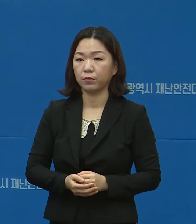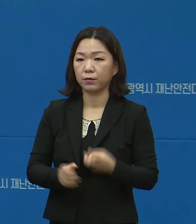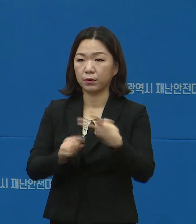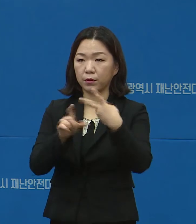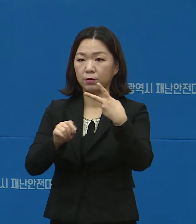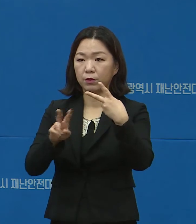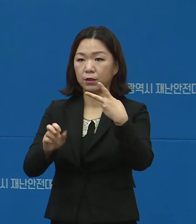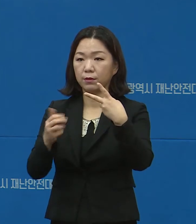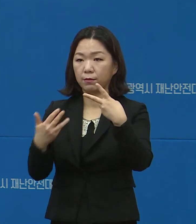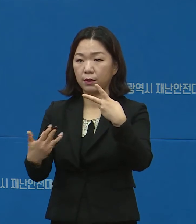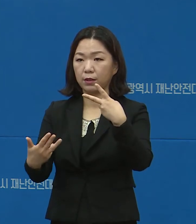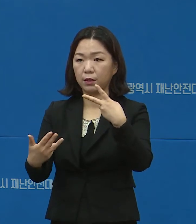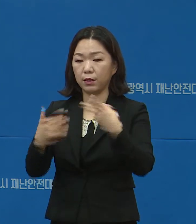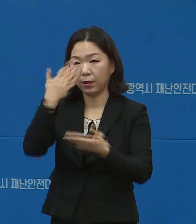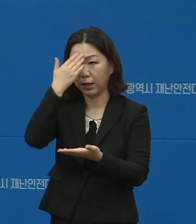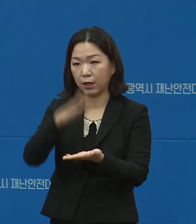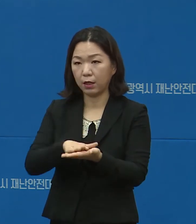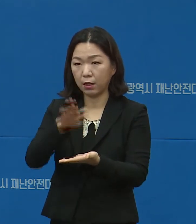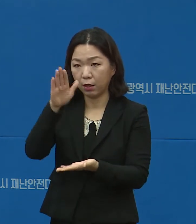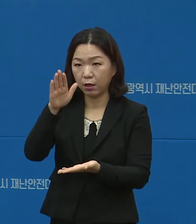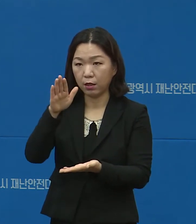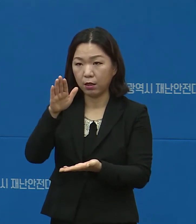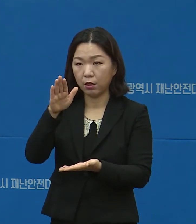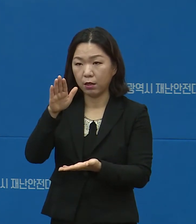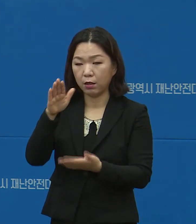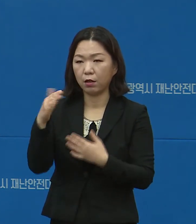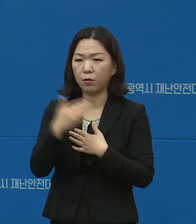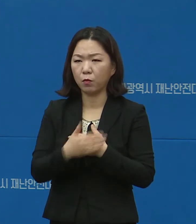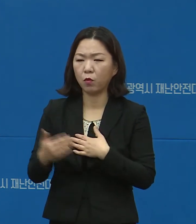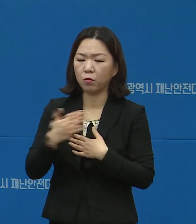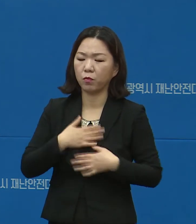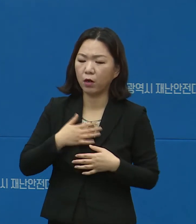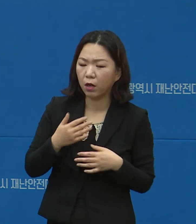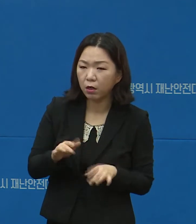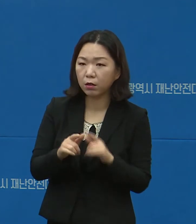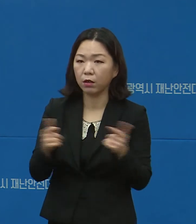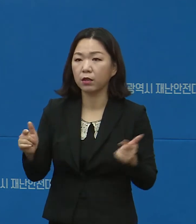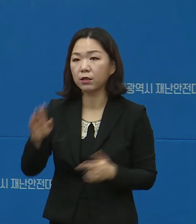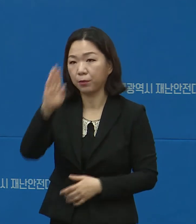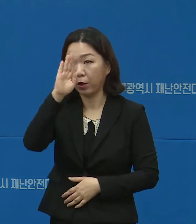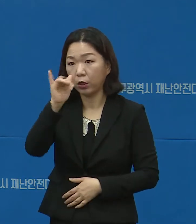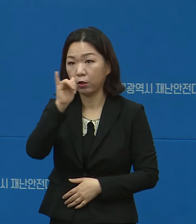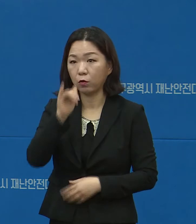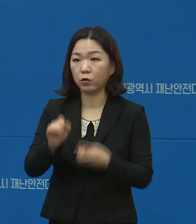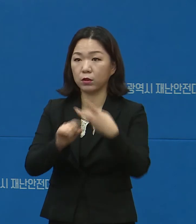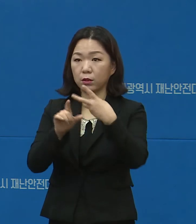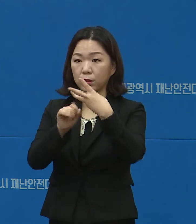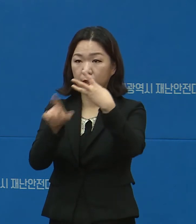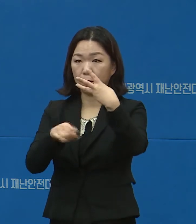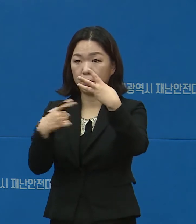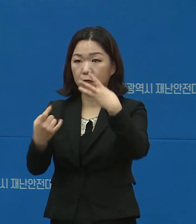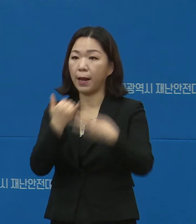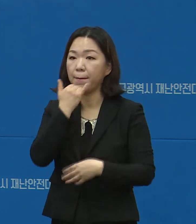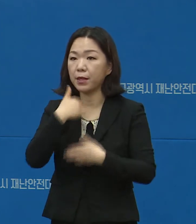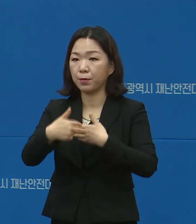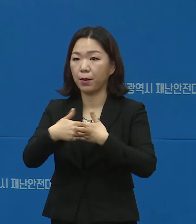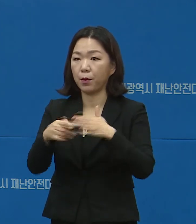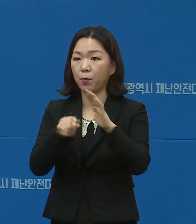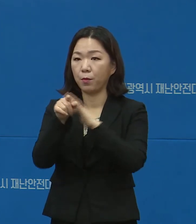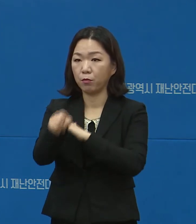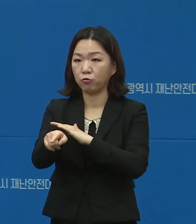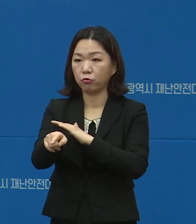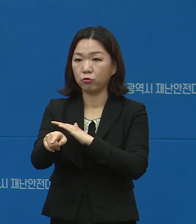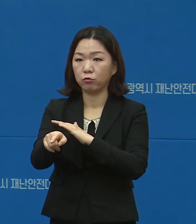2월 28일 날 발열 전신 쇠약 등의 증상이 있었습니다. 3월 1일 날 파티마 병원에